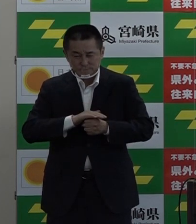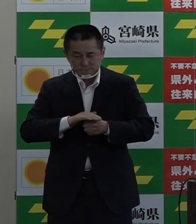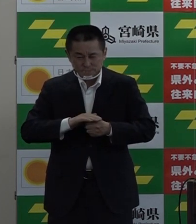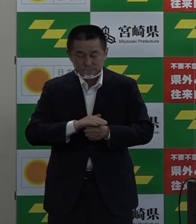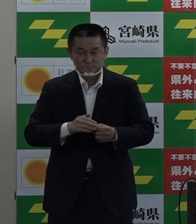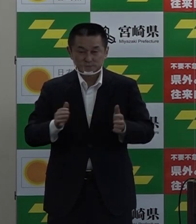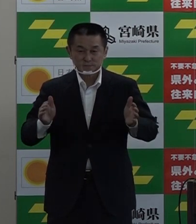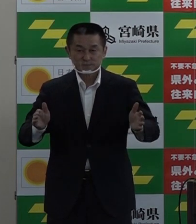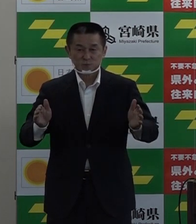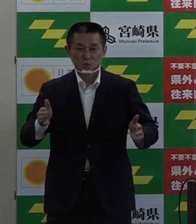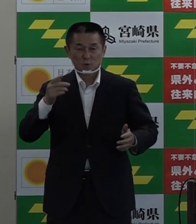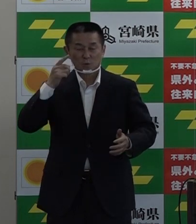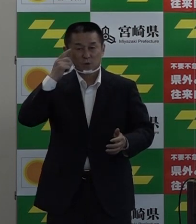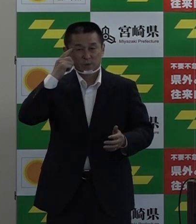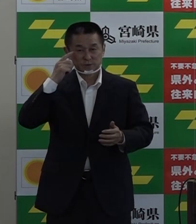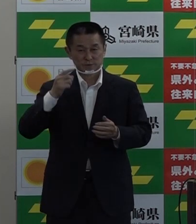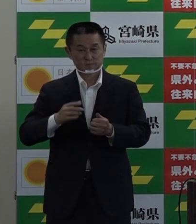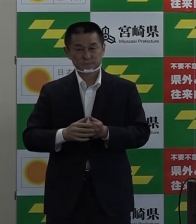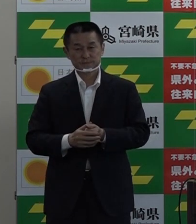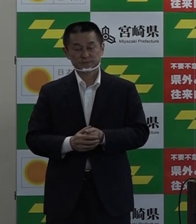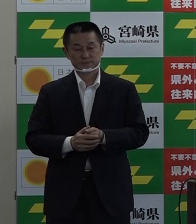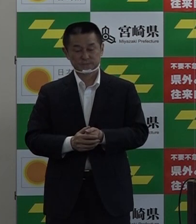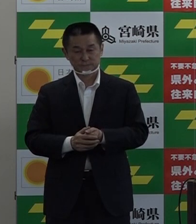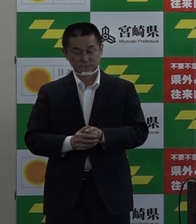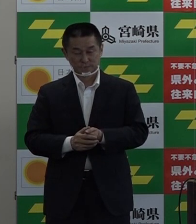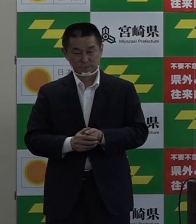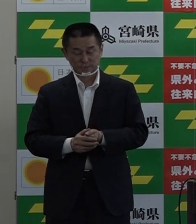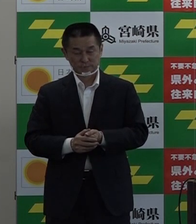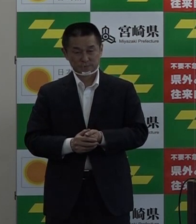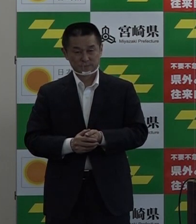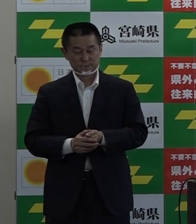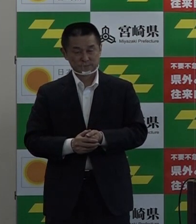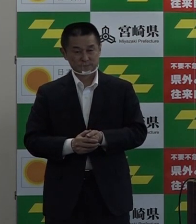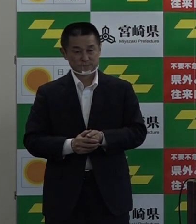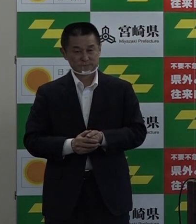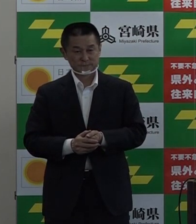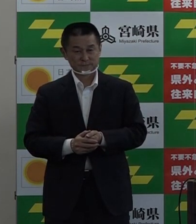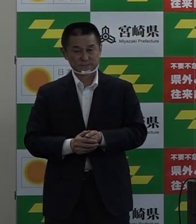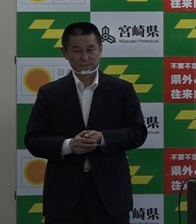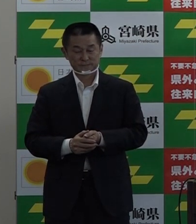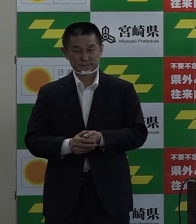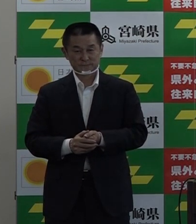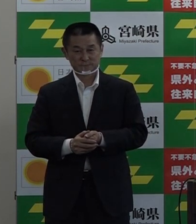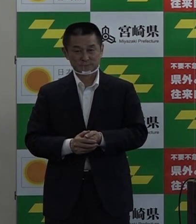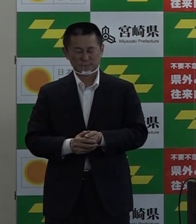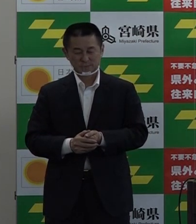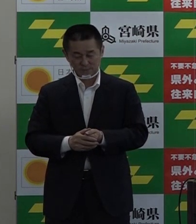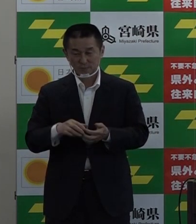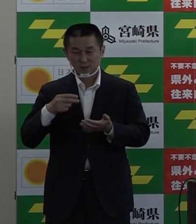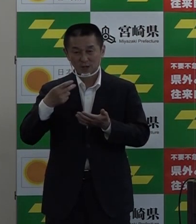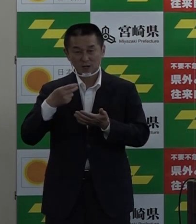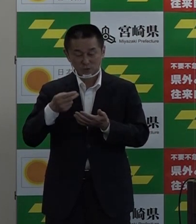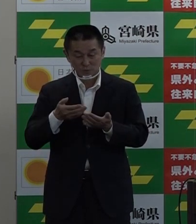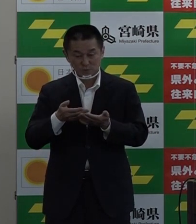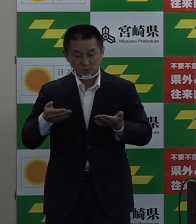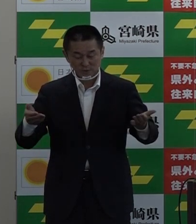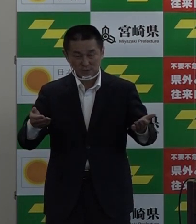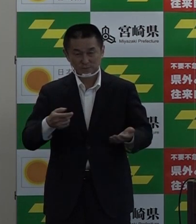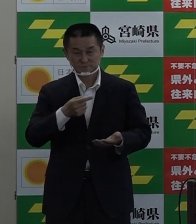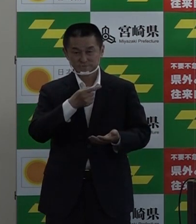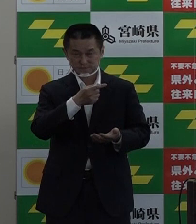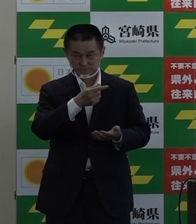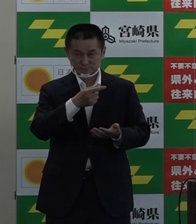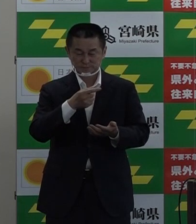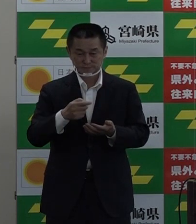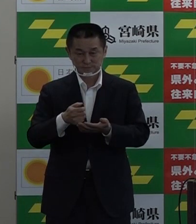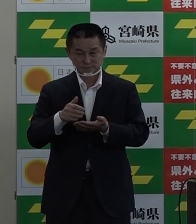ングであろうかと考えております。はい、それで営業時間、飲食店のこういった皆様